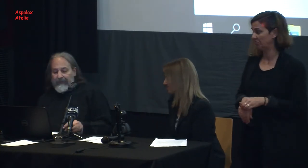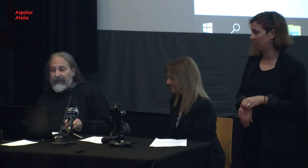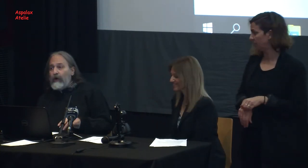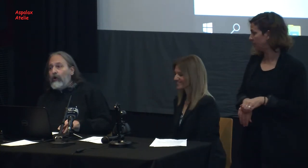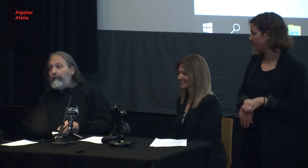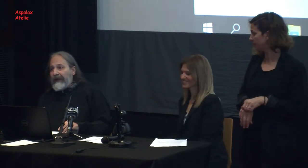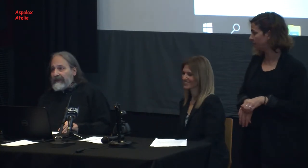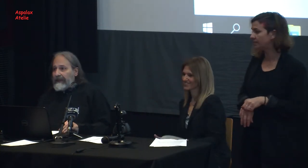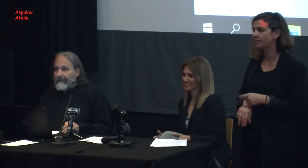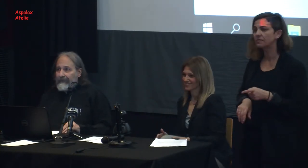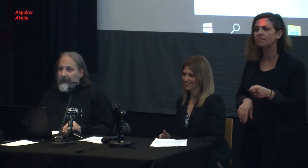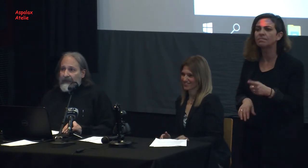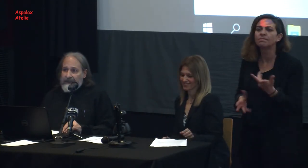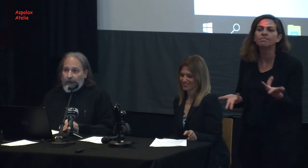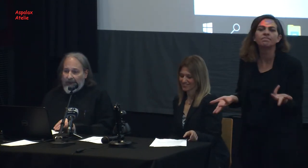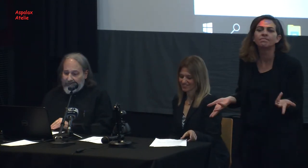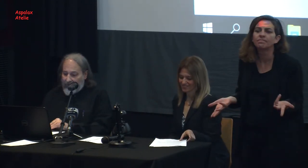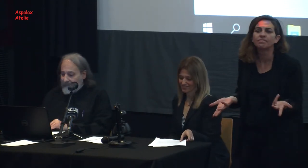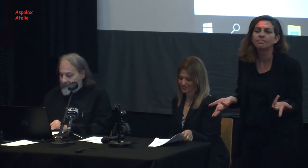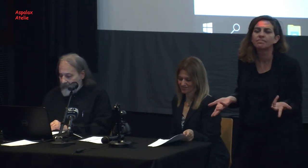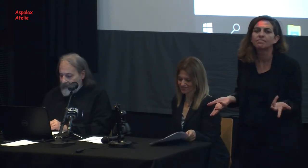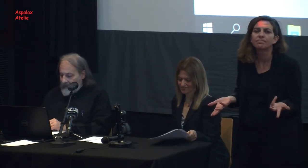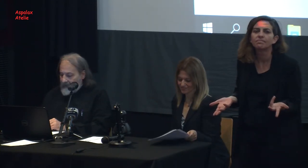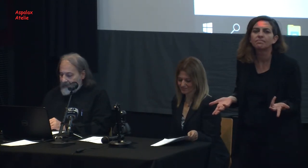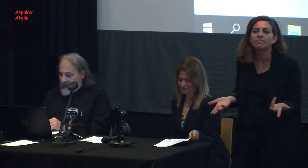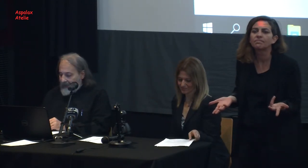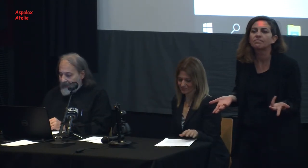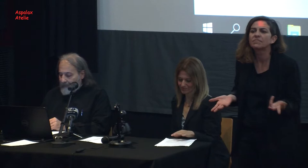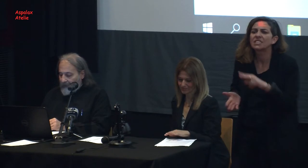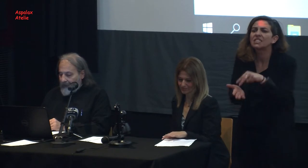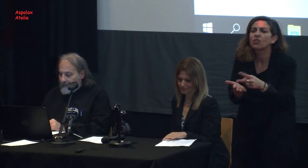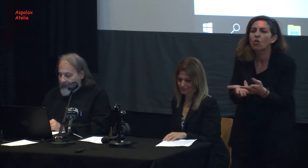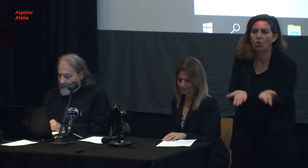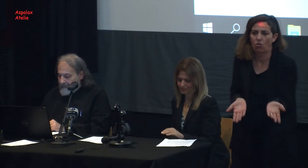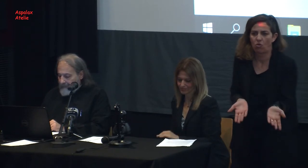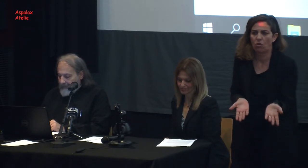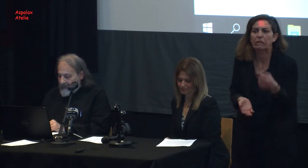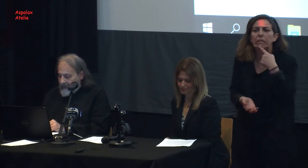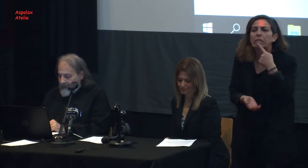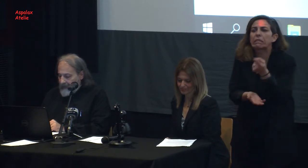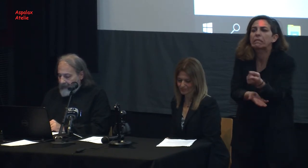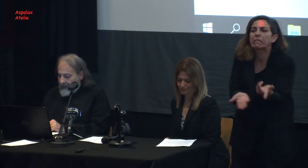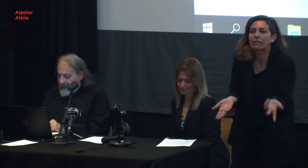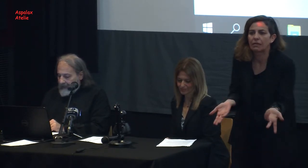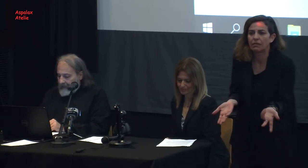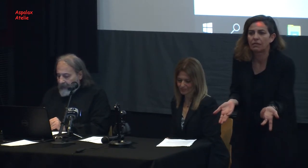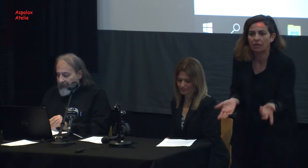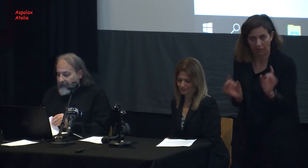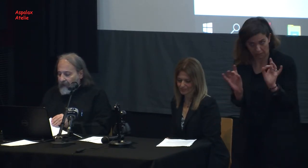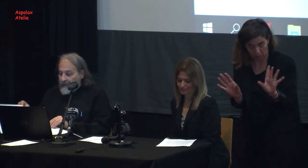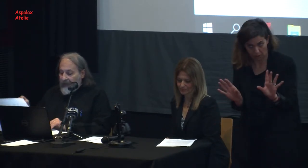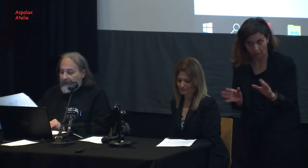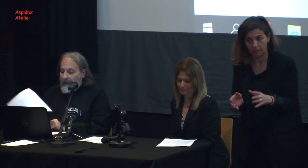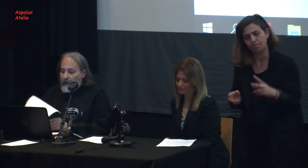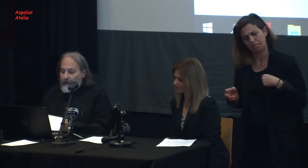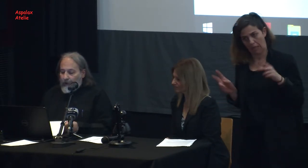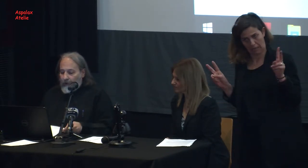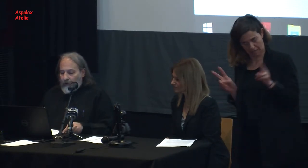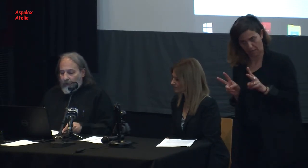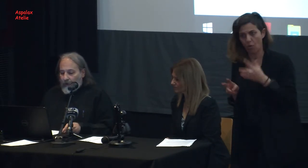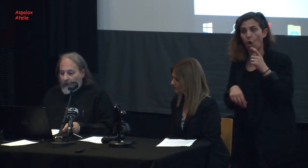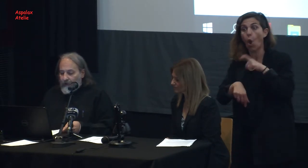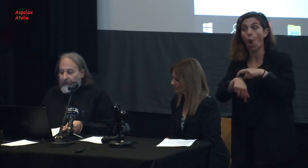ναι, τι ρόλο παίζει σε όλα αυτά? Δεν έχει τίποτα να πει? Λέω εν συντομία, γιατί